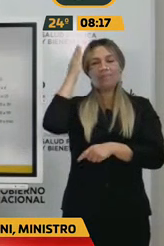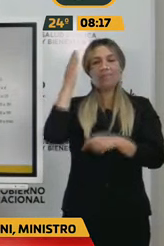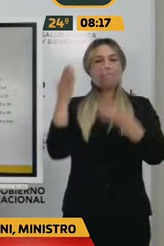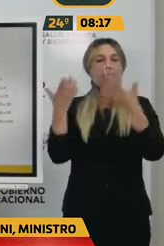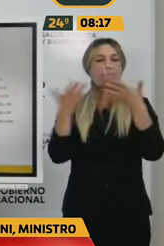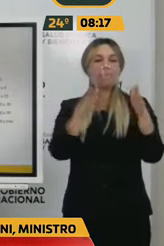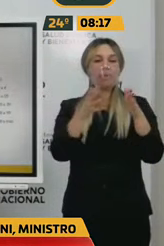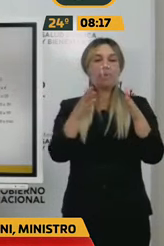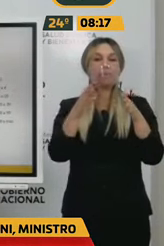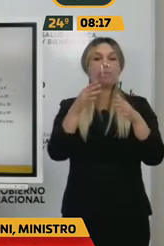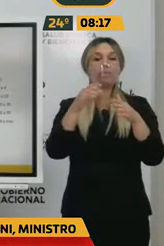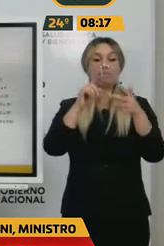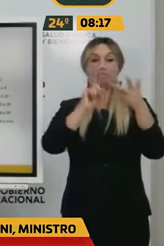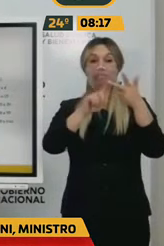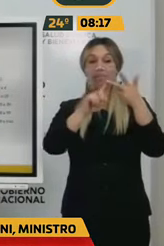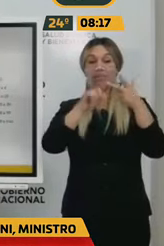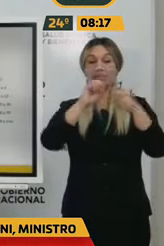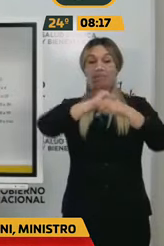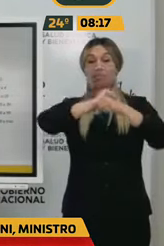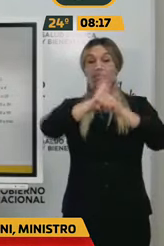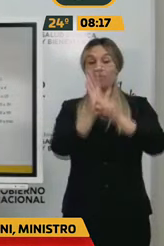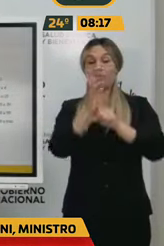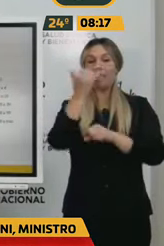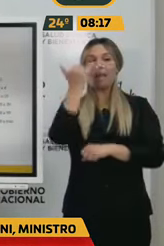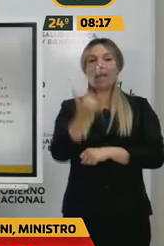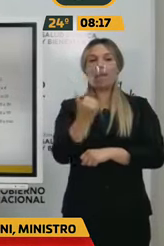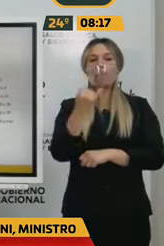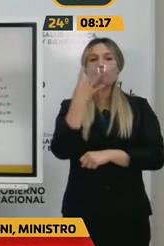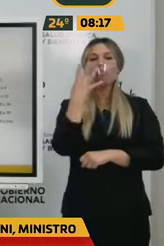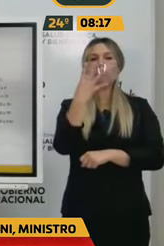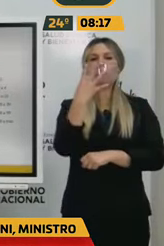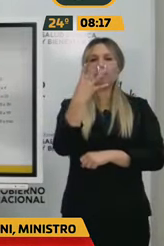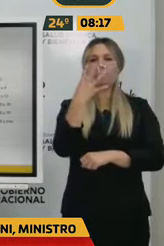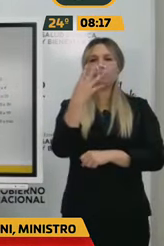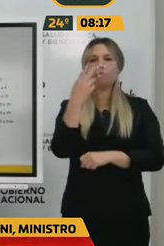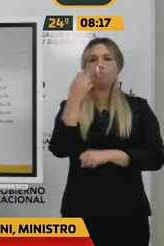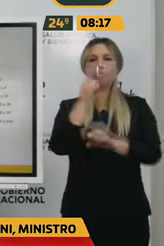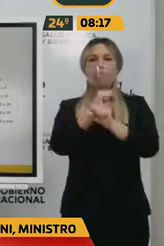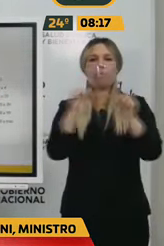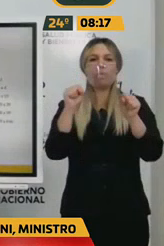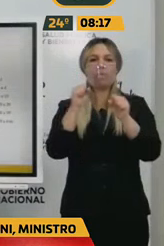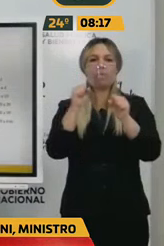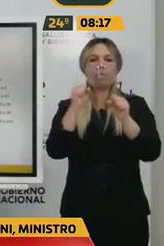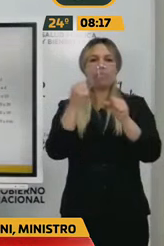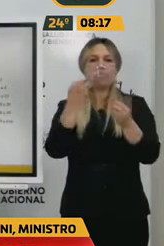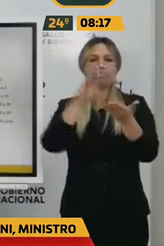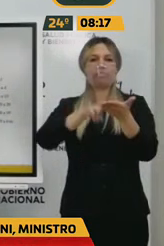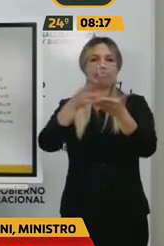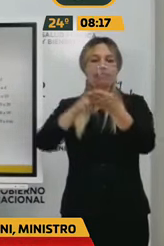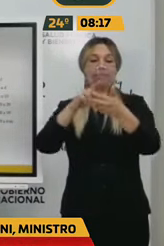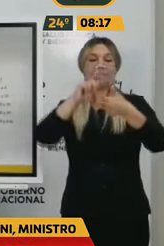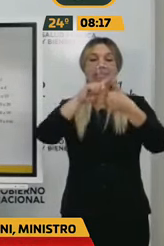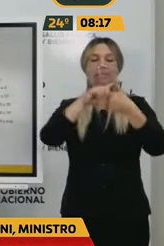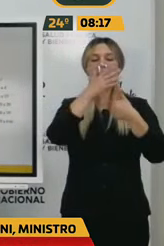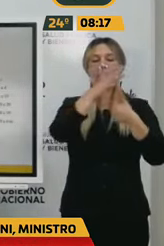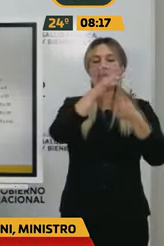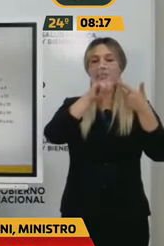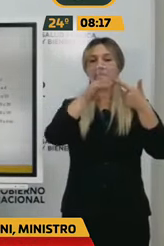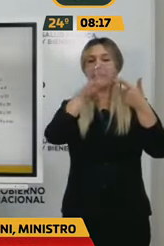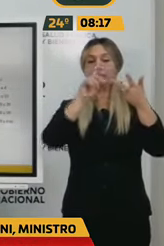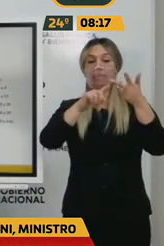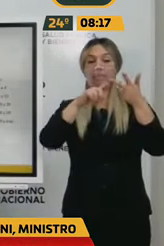menos el SARS-CoV-2 produce 4 veces más fallecimientos que estos virus que tenemos aquí.